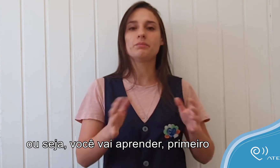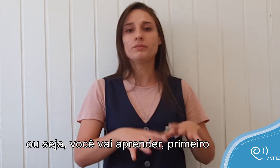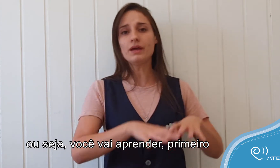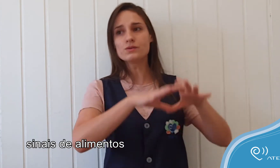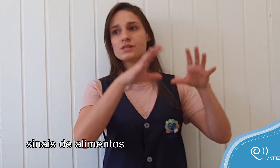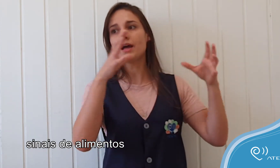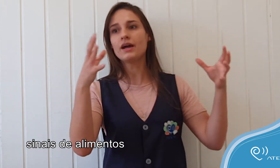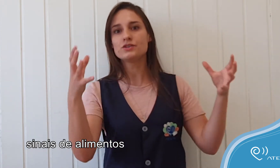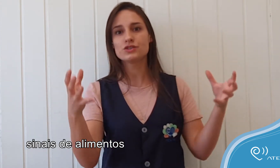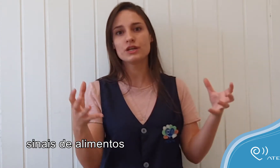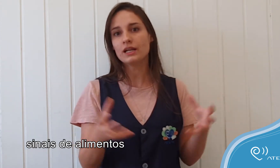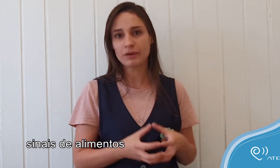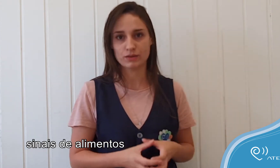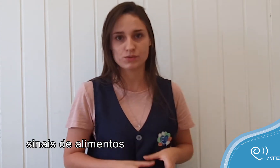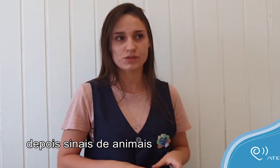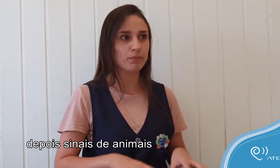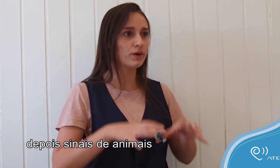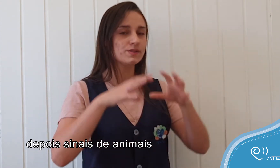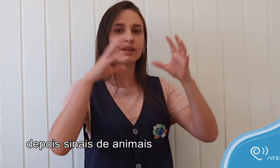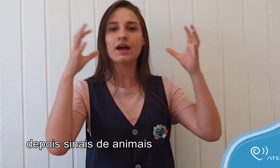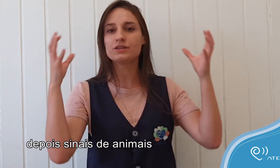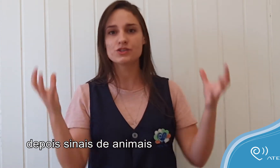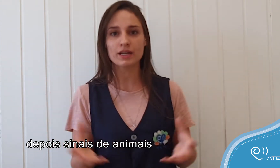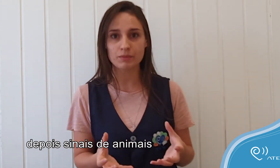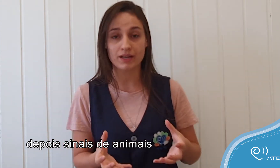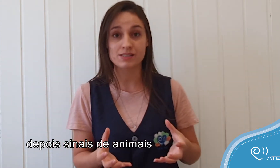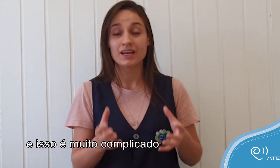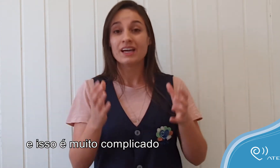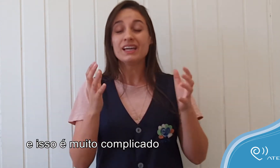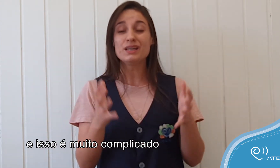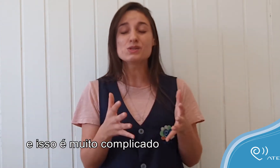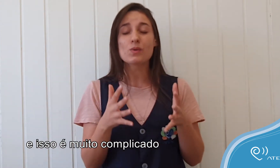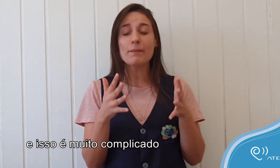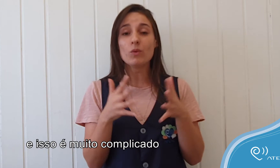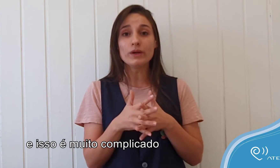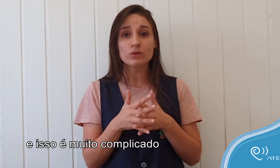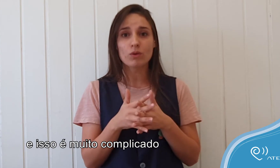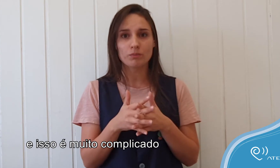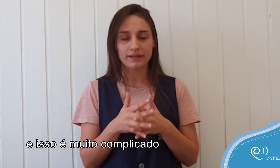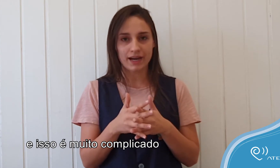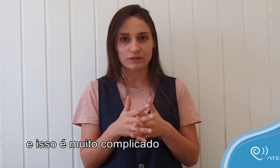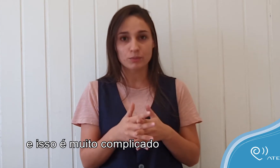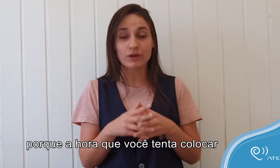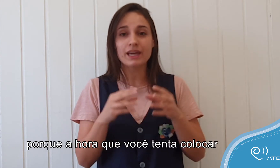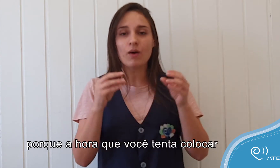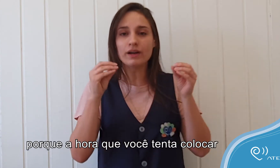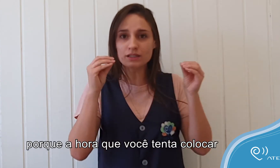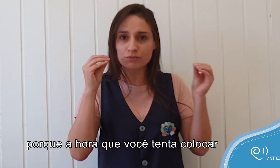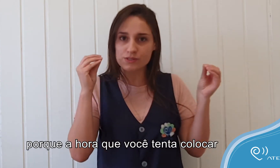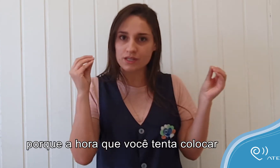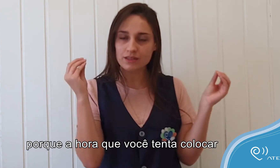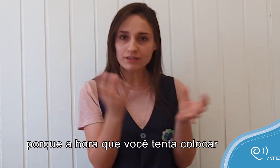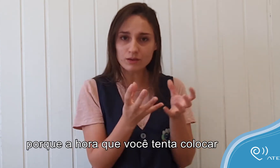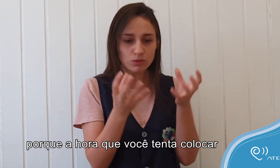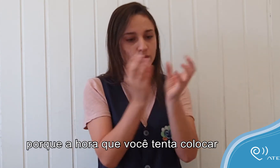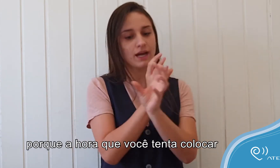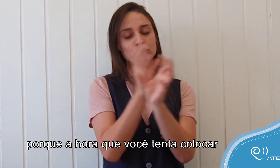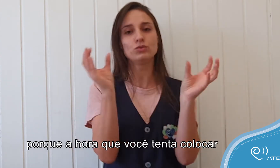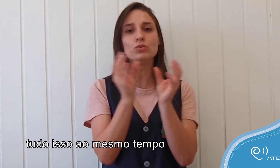primeiro sinais de alimentos, depois sinais de animais. E isso é muito complicado, porque a hora que você tenta colocar tudo